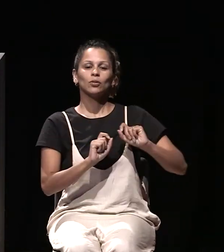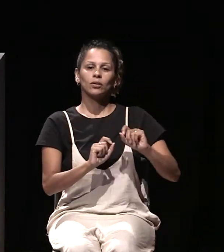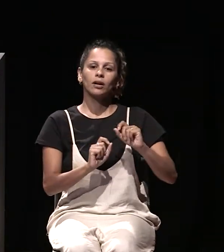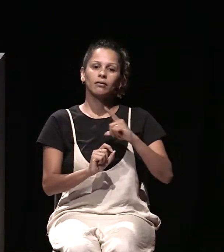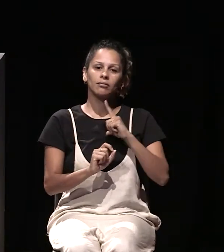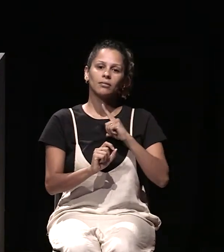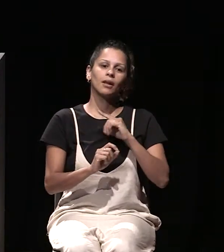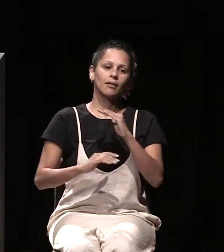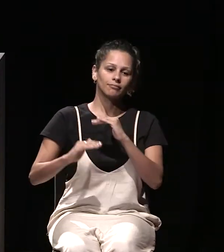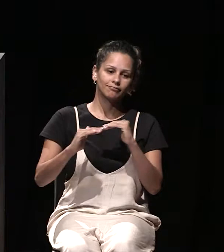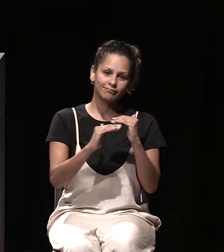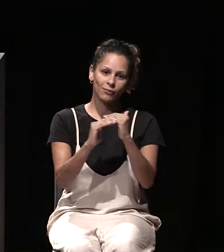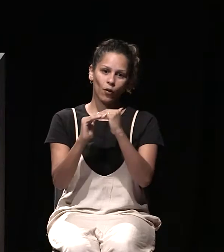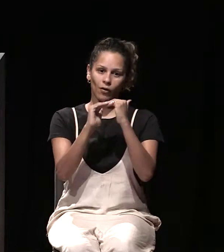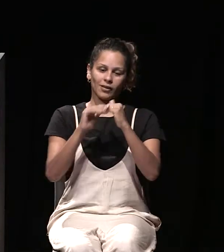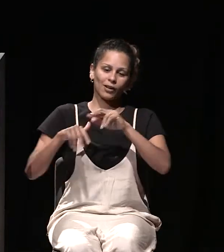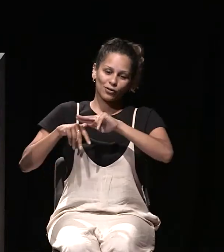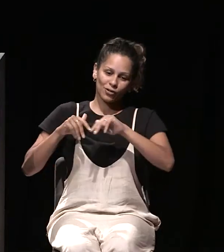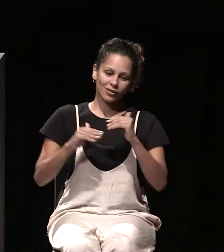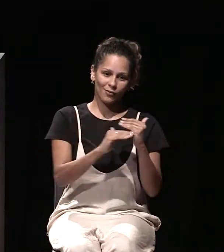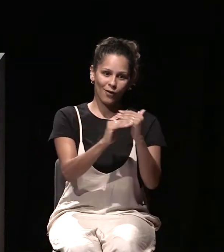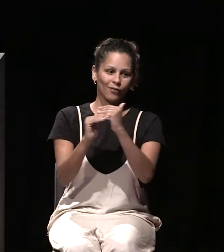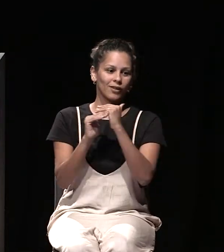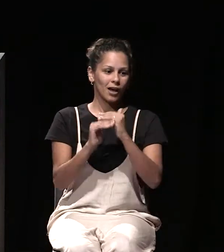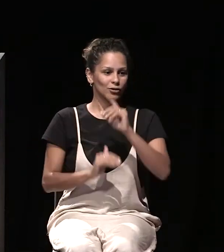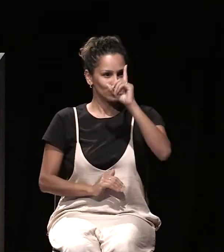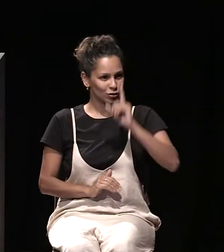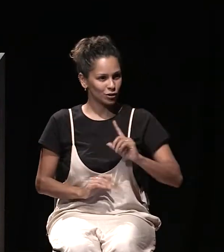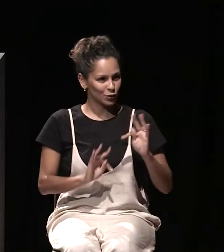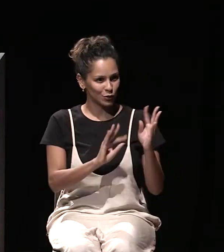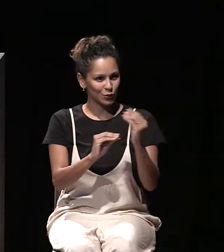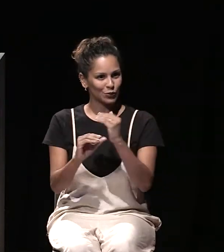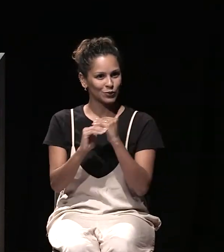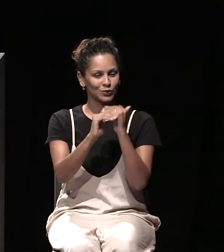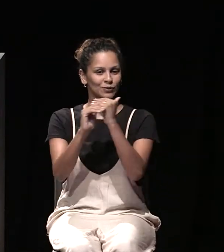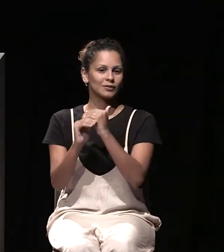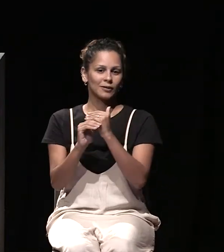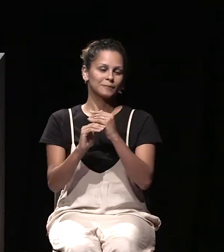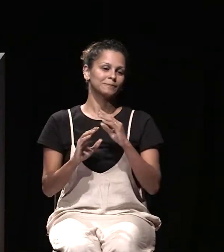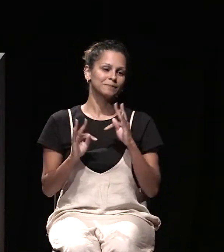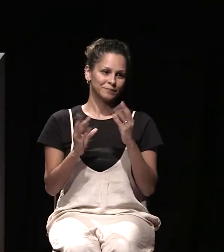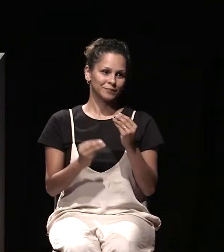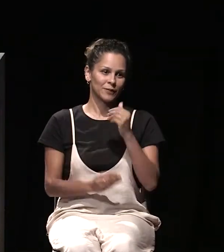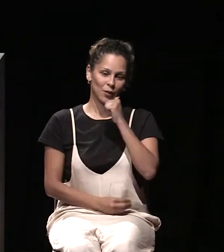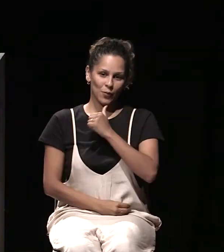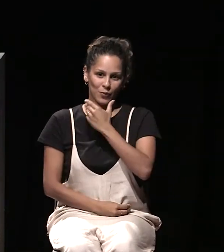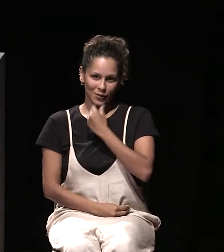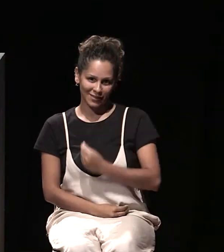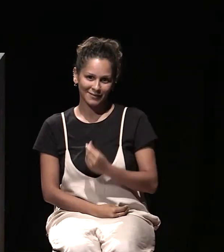de gênero, com mais direitos, todos nós e todas nós. Muito obrigada.